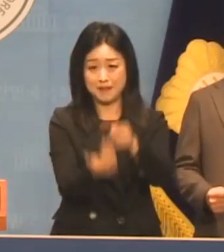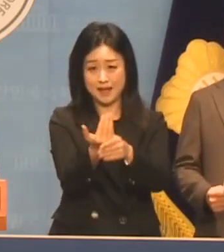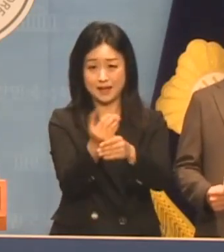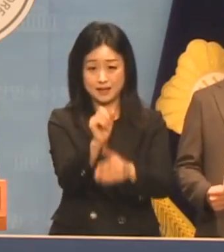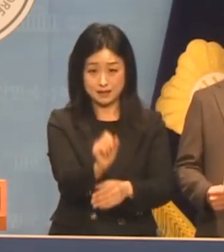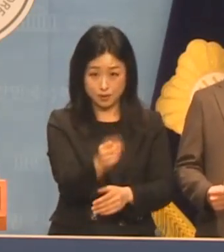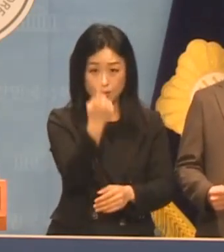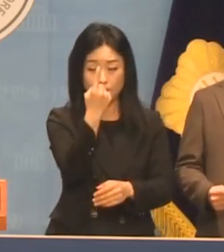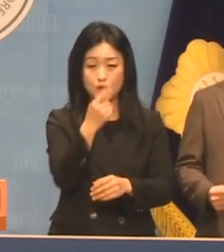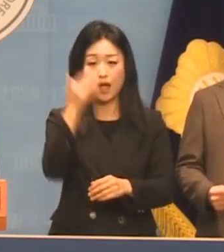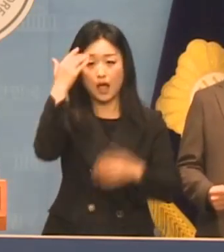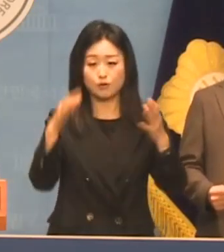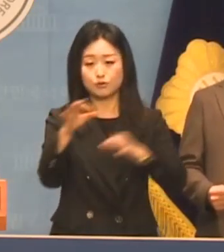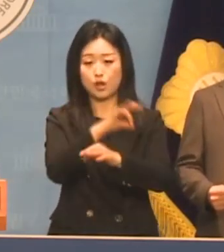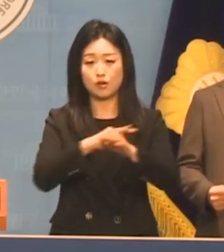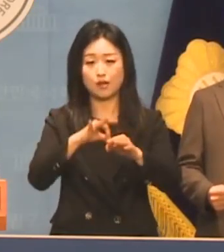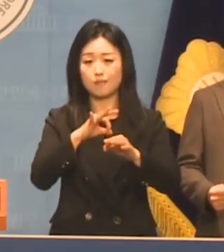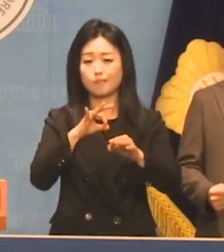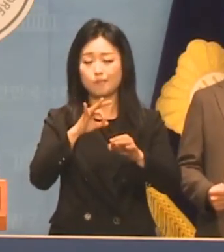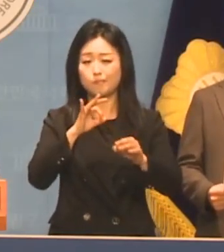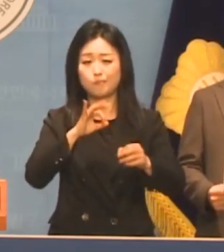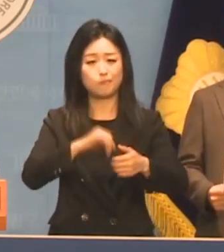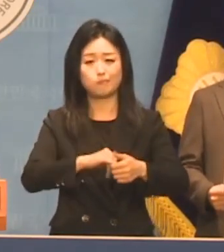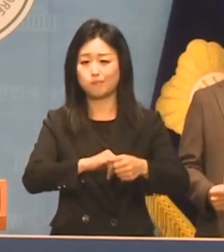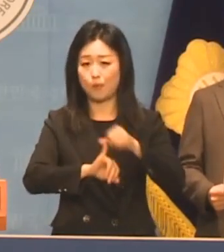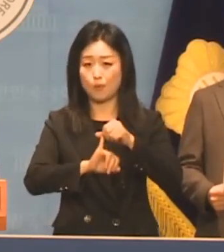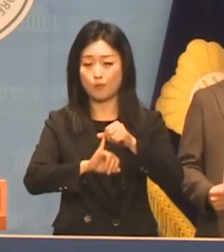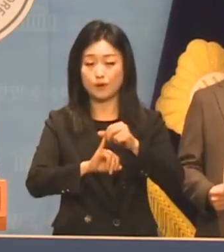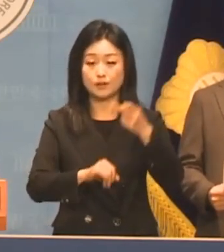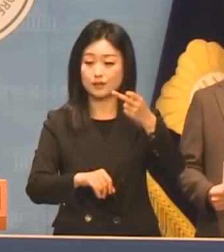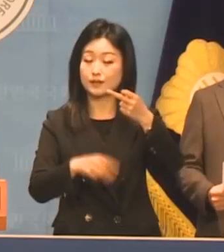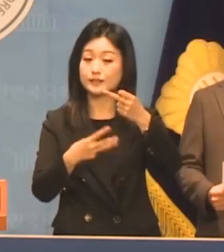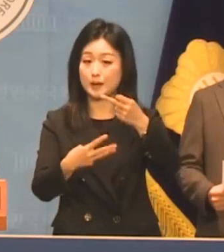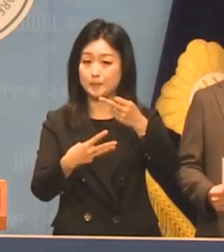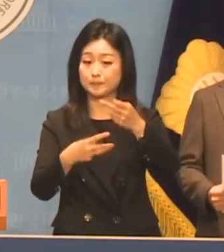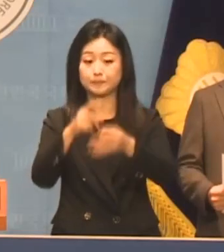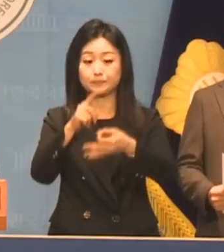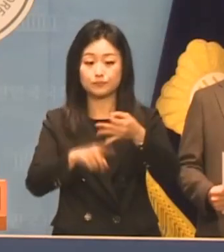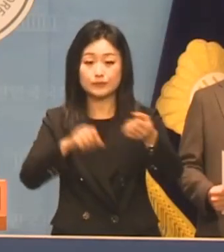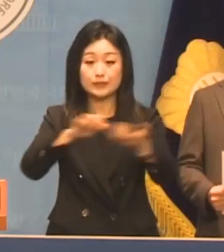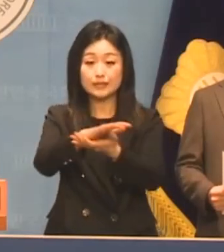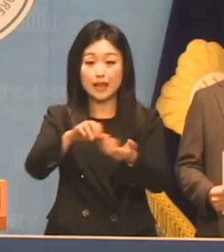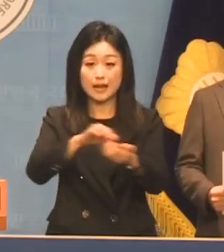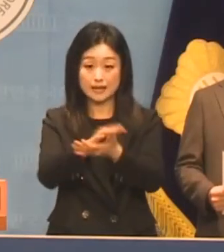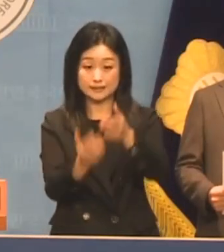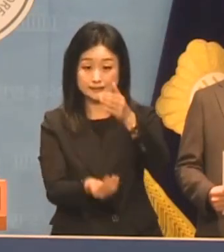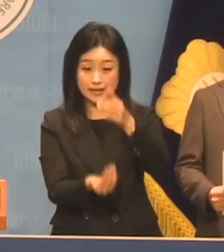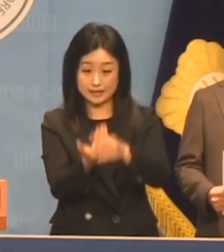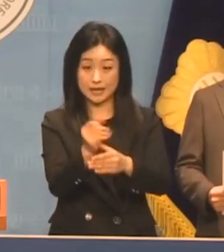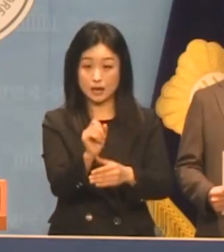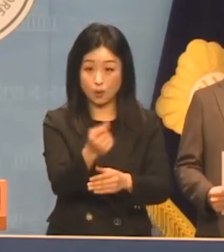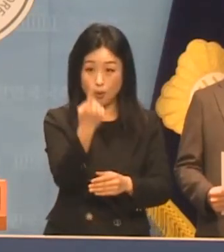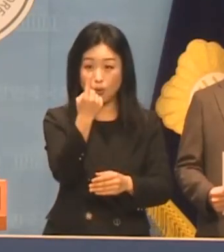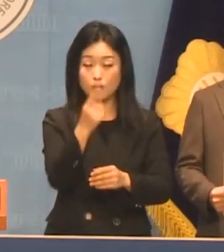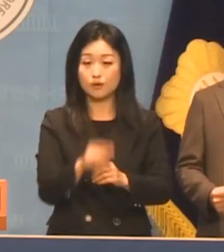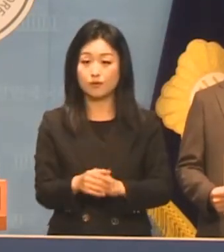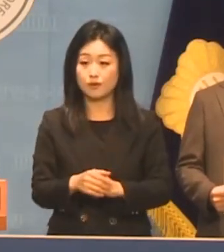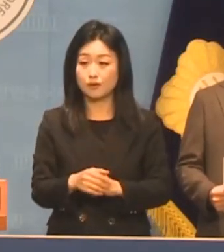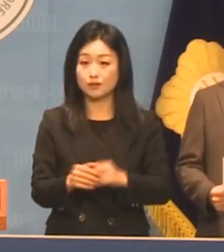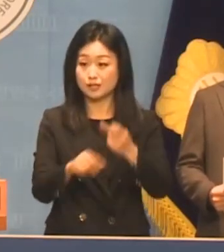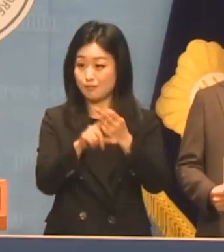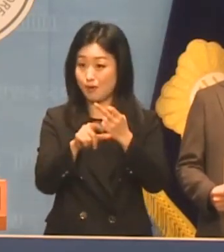멈췄습니다. 특히 12월 3일 윤석열 내란 사태 이후 송년회 등 각종